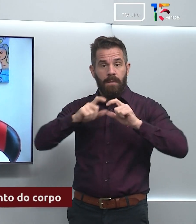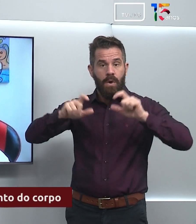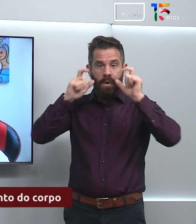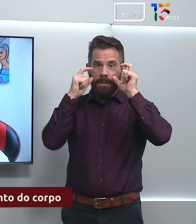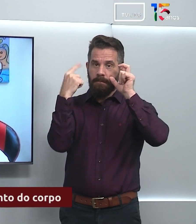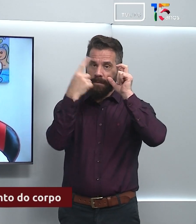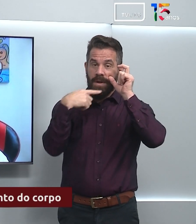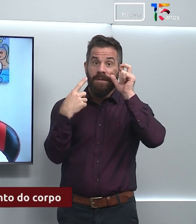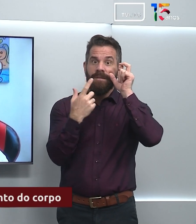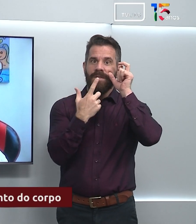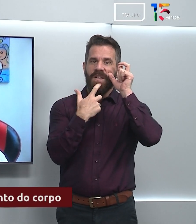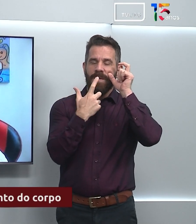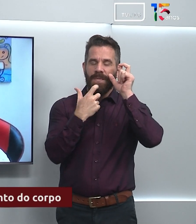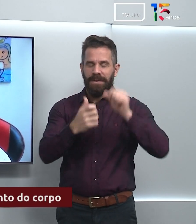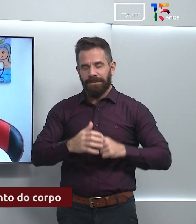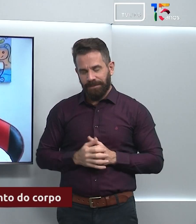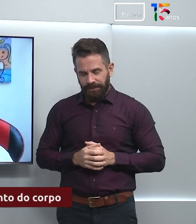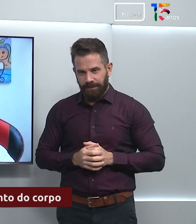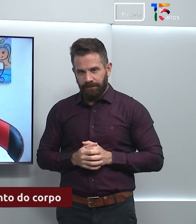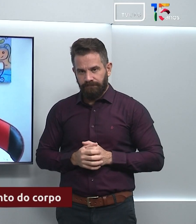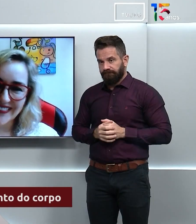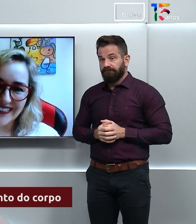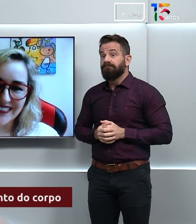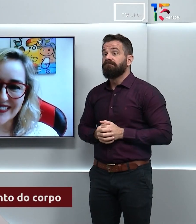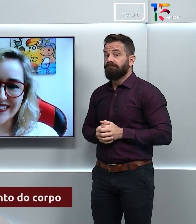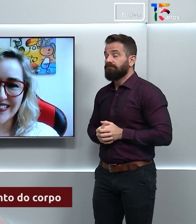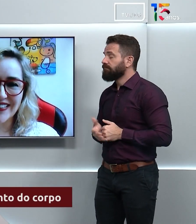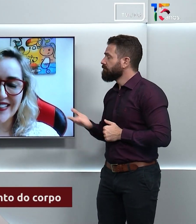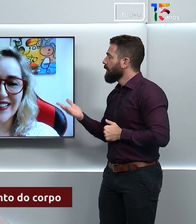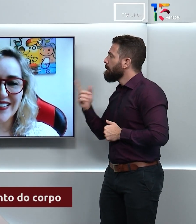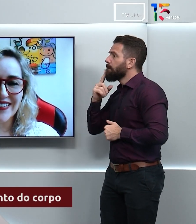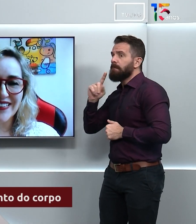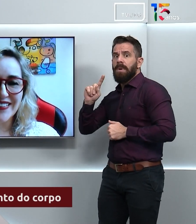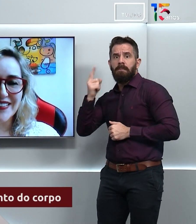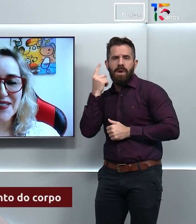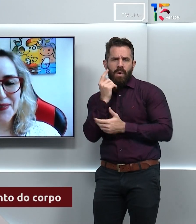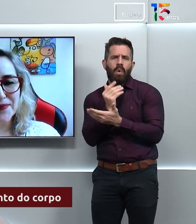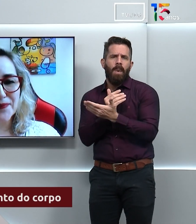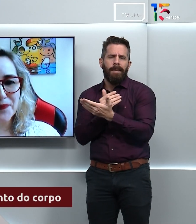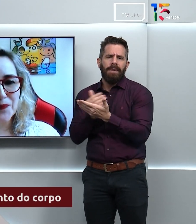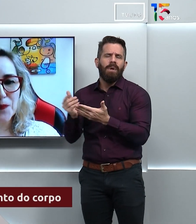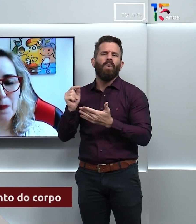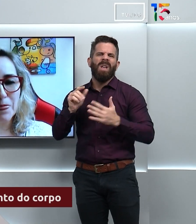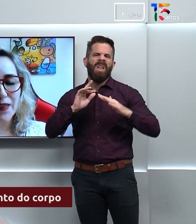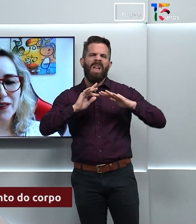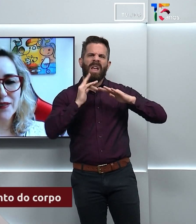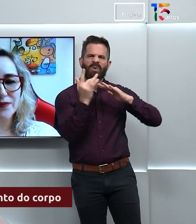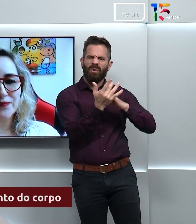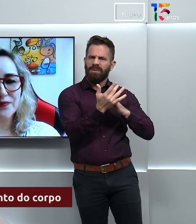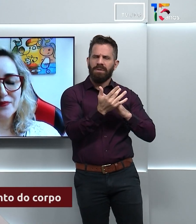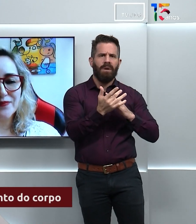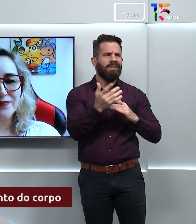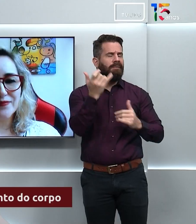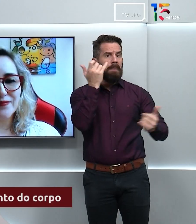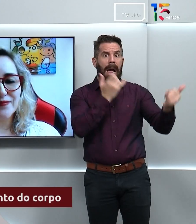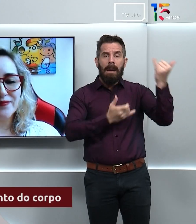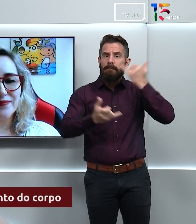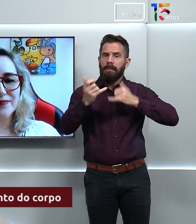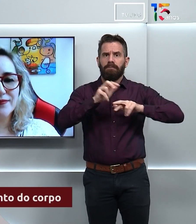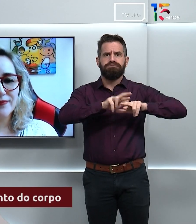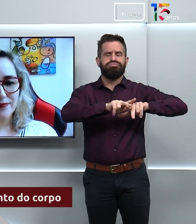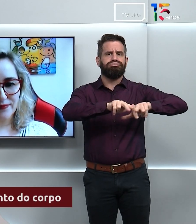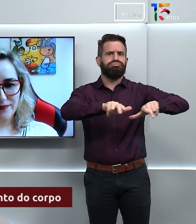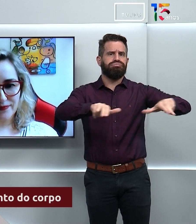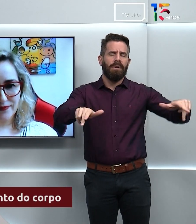vermelhos. Bom, para a gente começar, doutora, é possível ver pelas redes sociais muitas informações, sobre